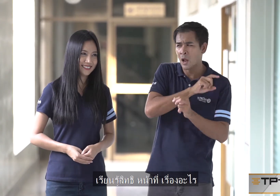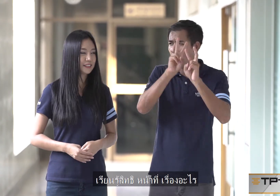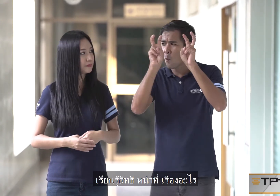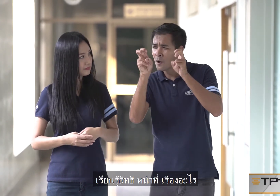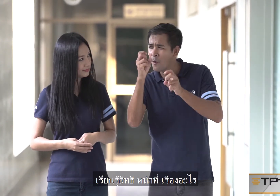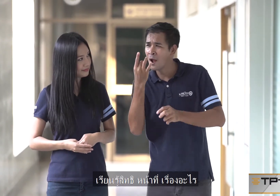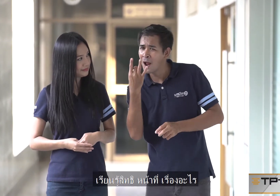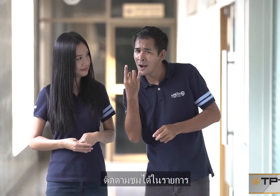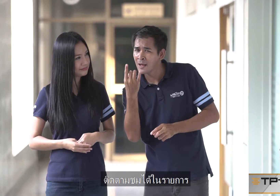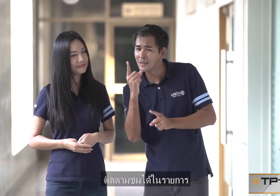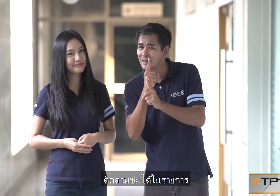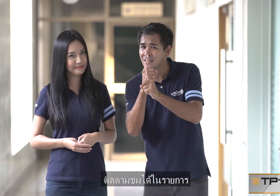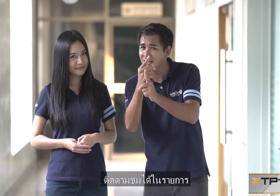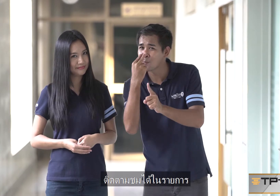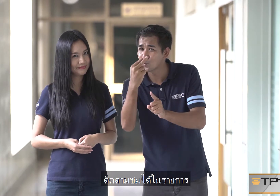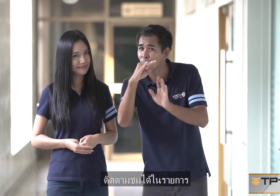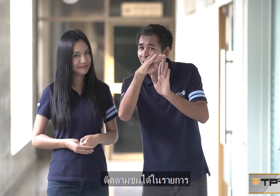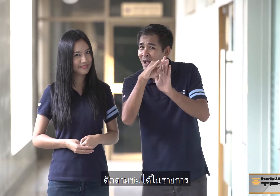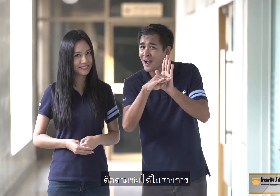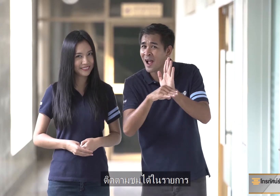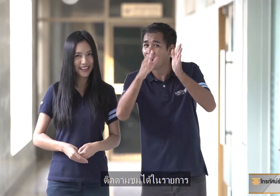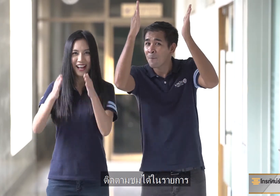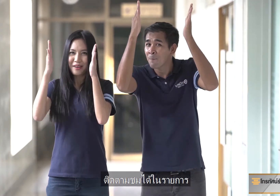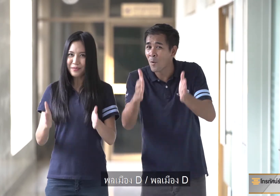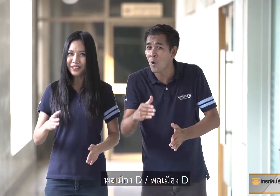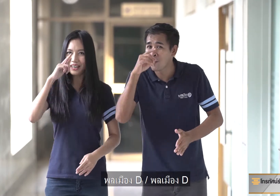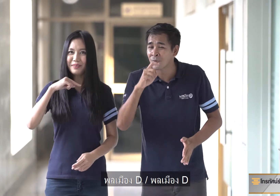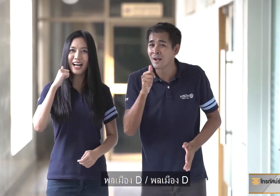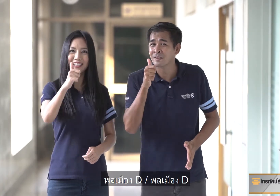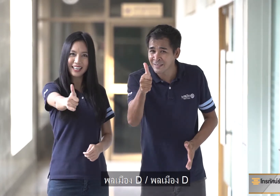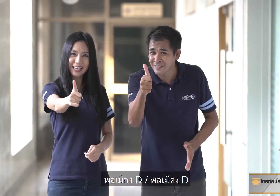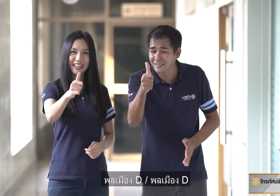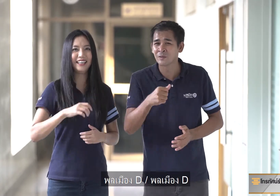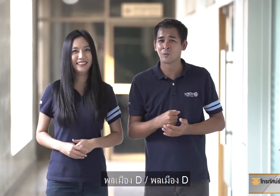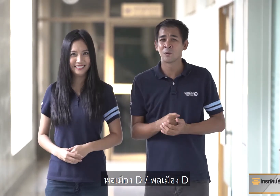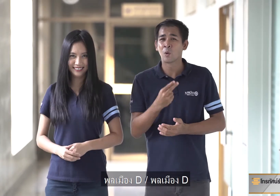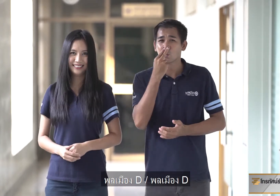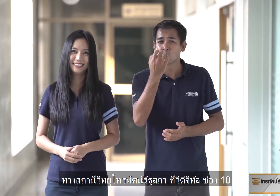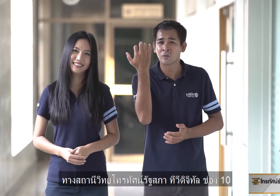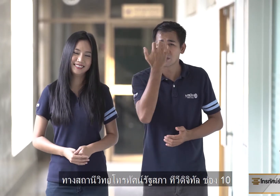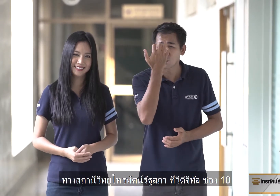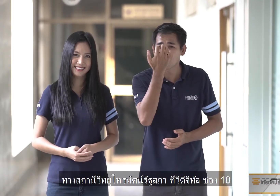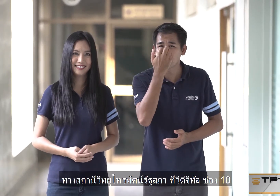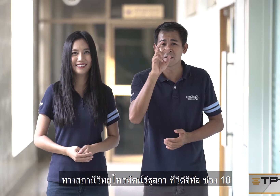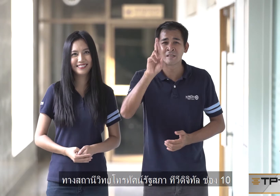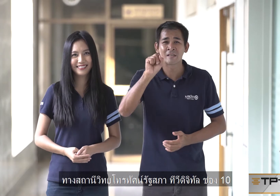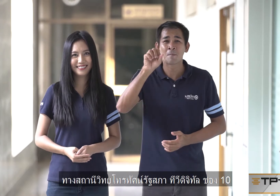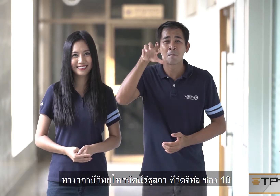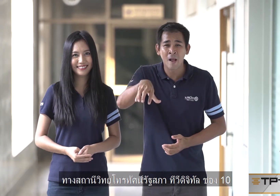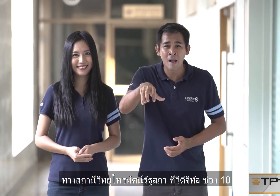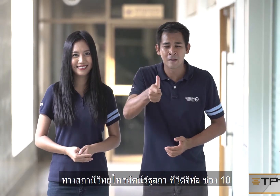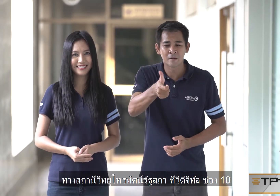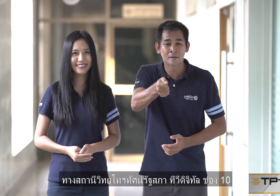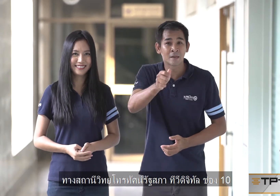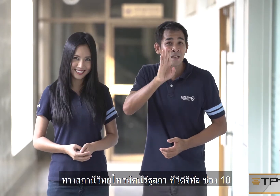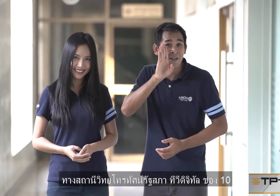ไรติดตามชมได้ในรายการพลเมืองดีทางสถานีวิทยุโทรทัศน์รั